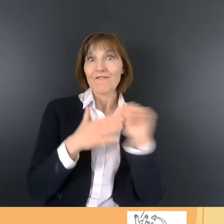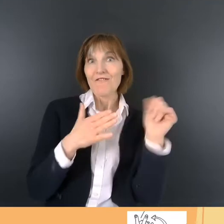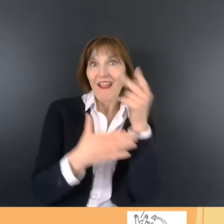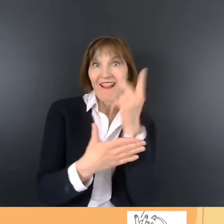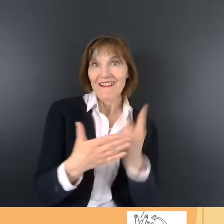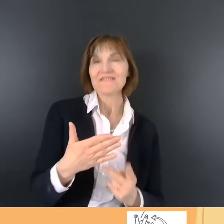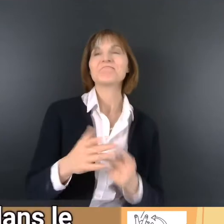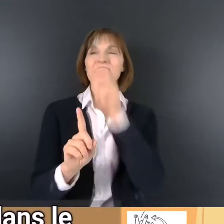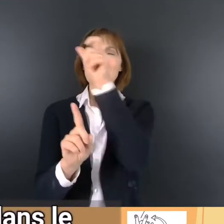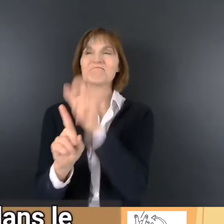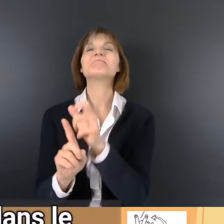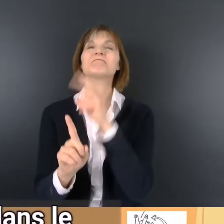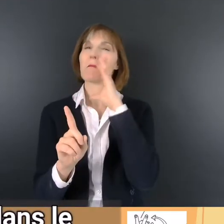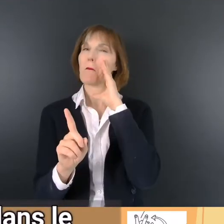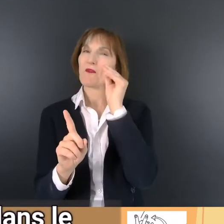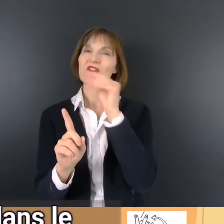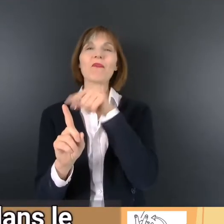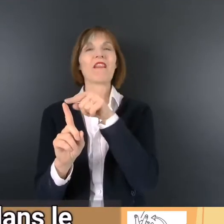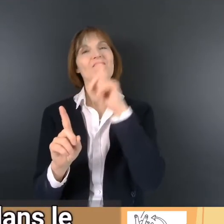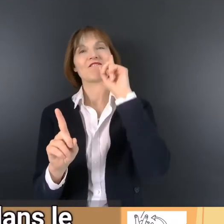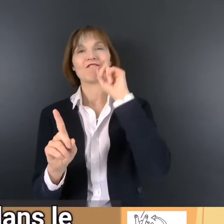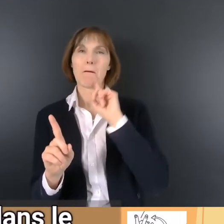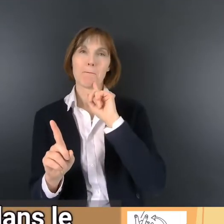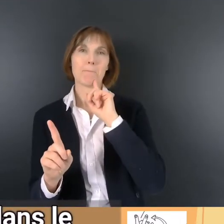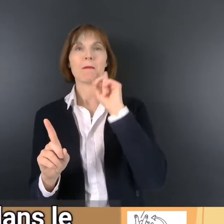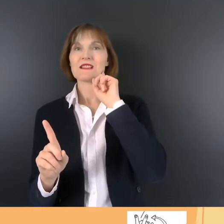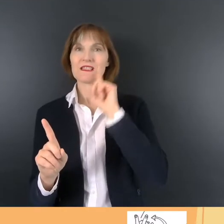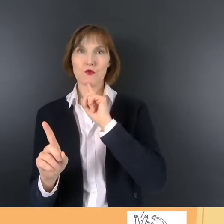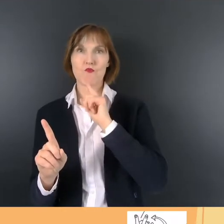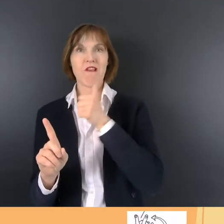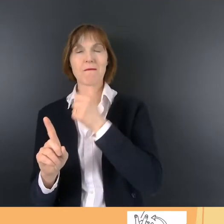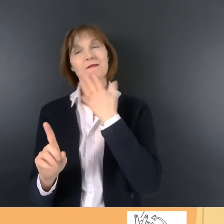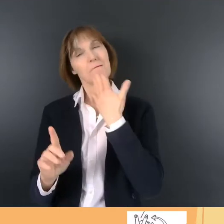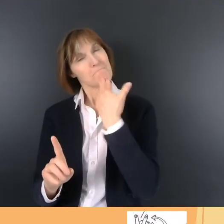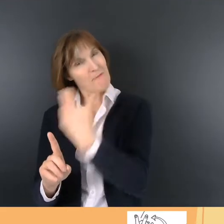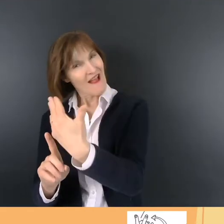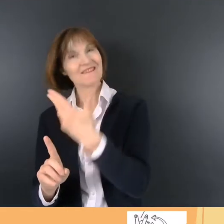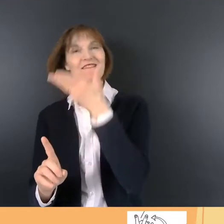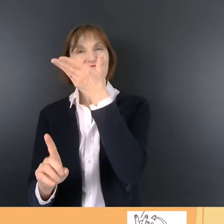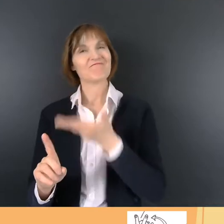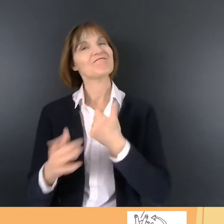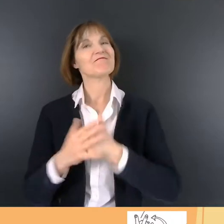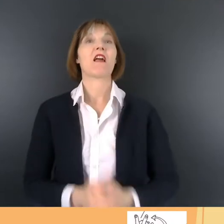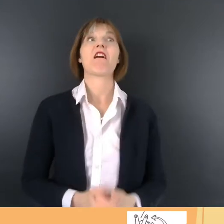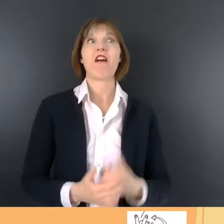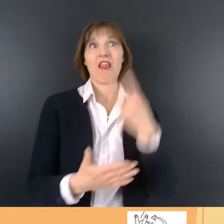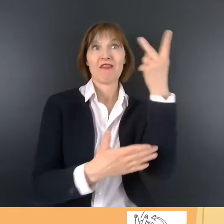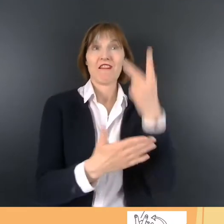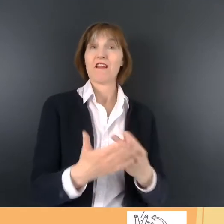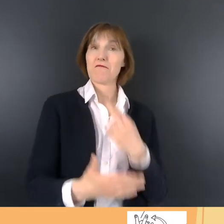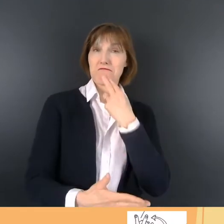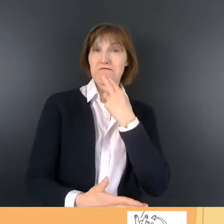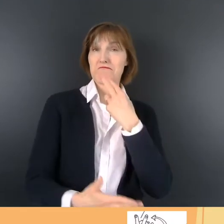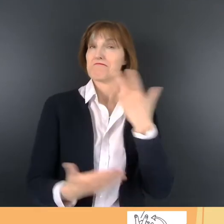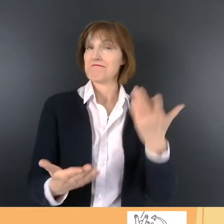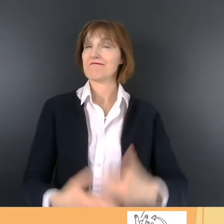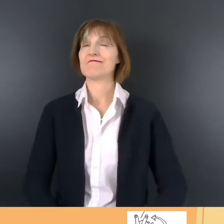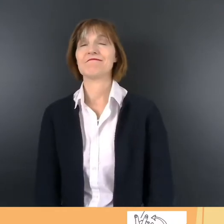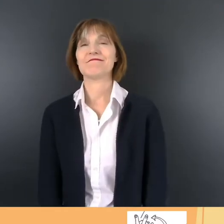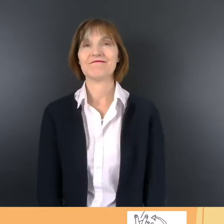est professionnelle, on peut dire, dans le dessin, une dame sourde. Et je la remercie vraiment pour ces dessins de qualité.